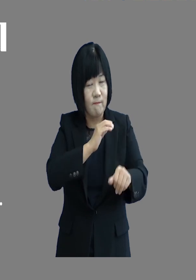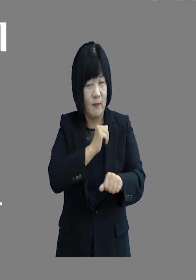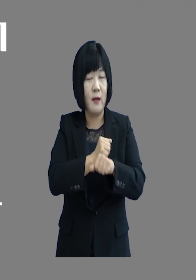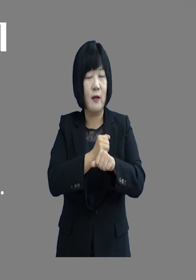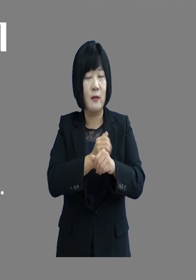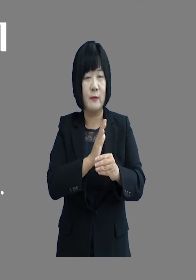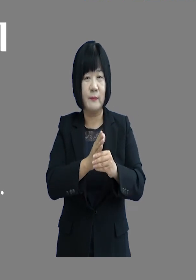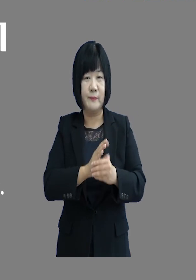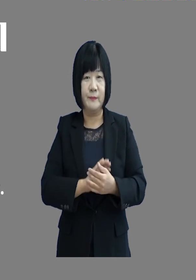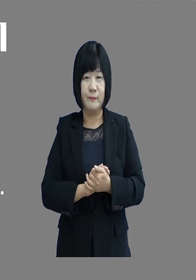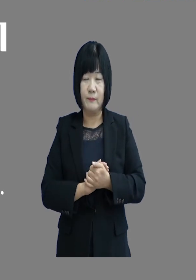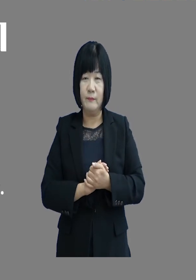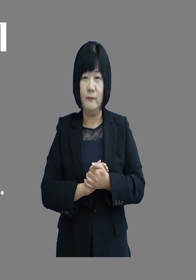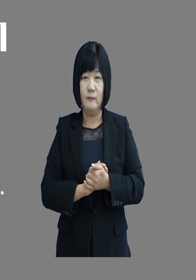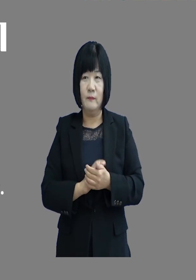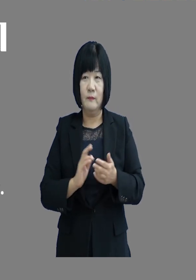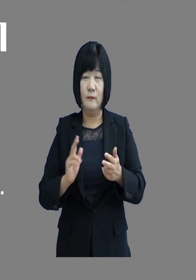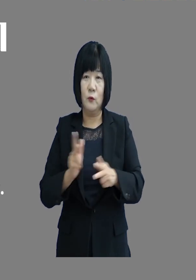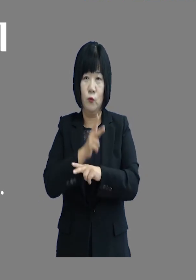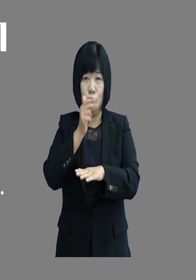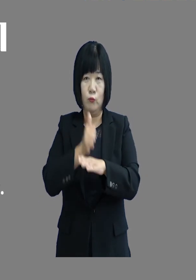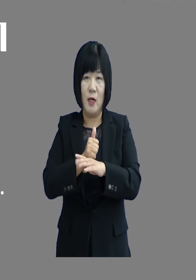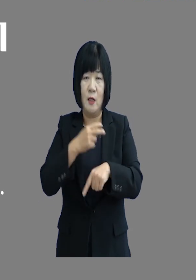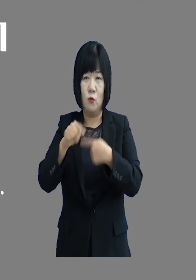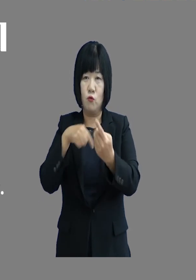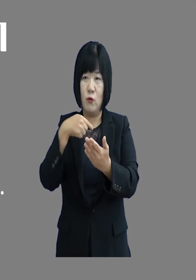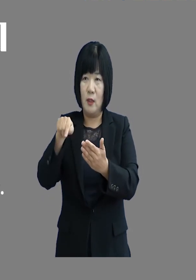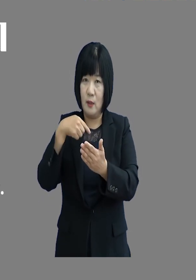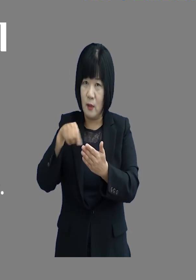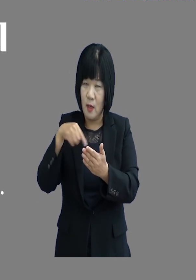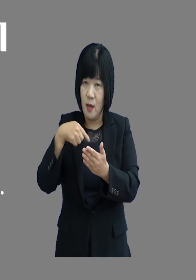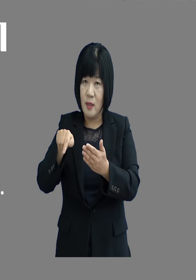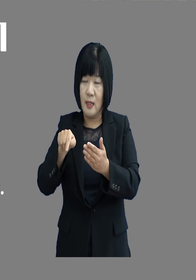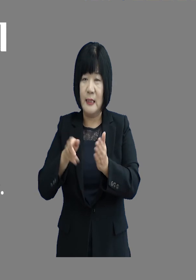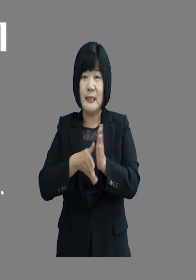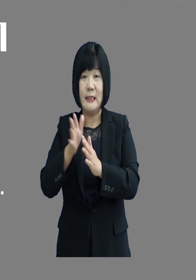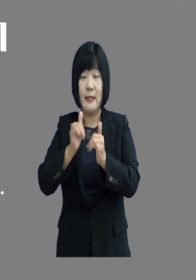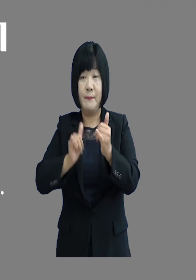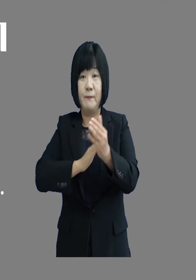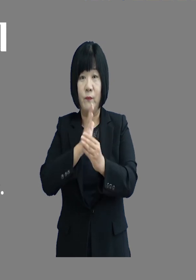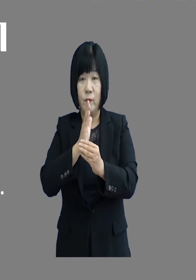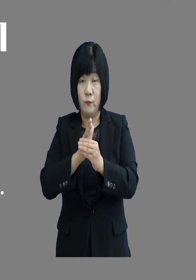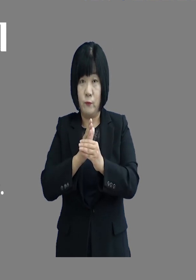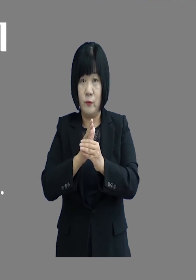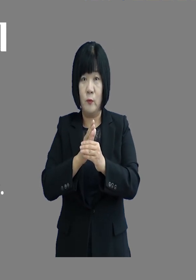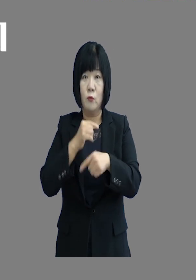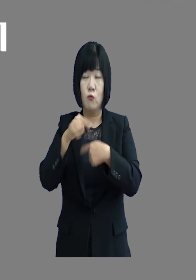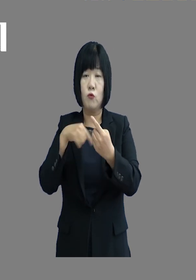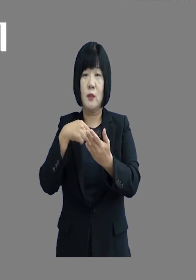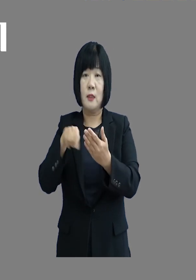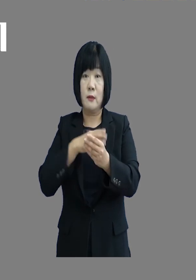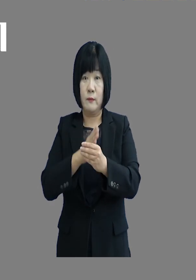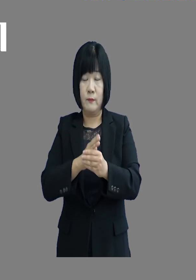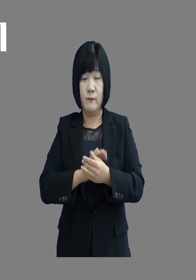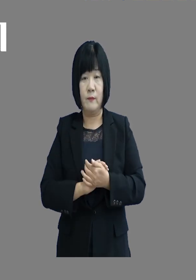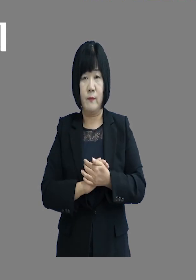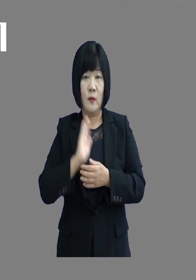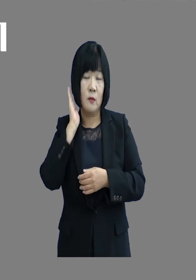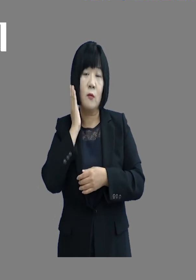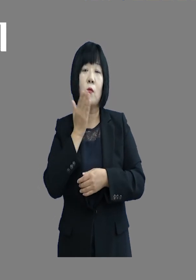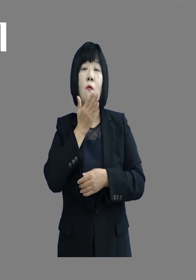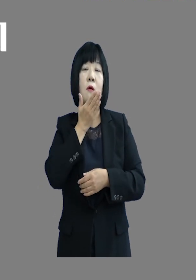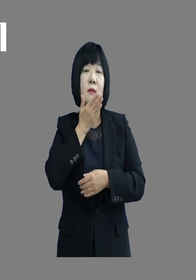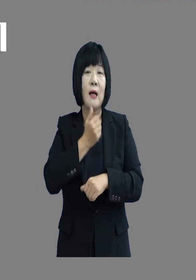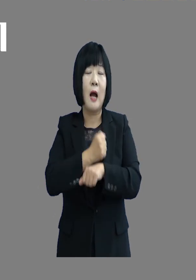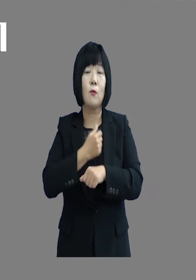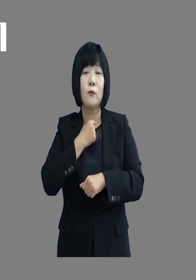있습니다. 주말 수어 교실을 열어서 시민분들을 대상으로 수어를 가르쳐드리고 있습니다. 청각 장애인들의